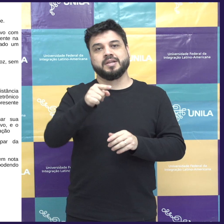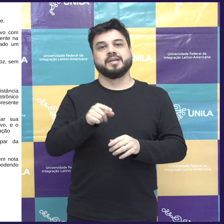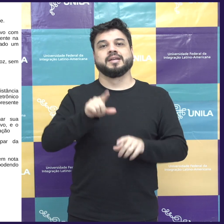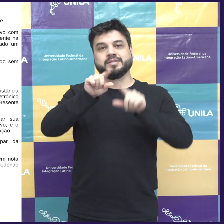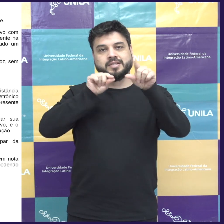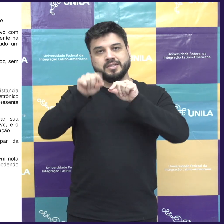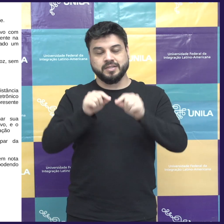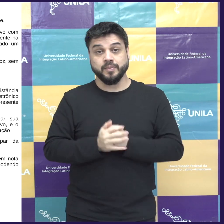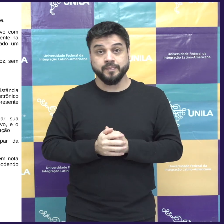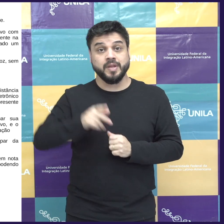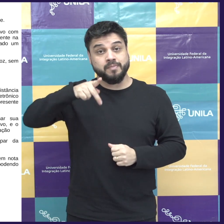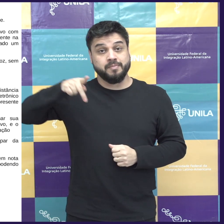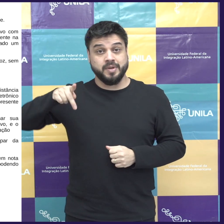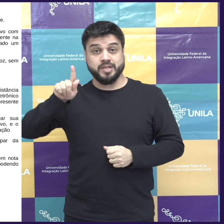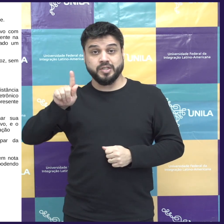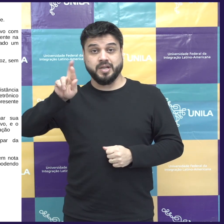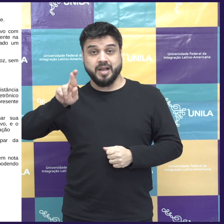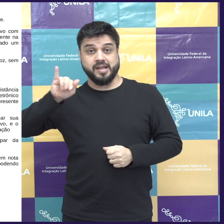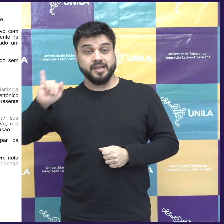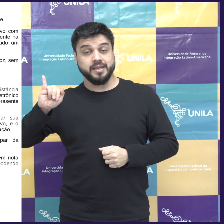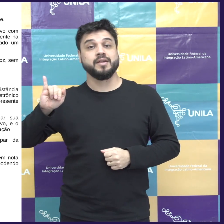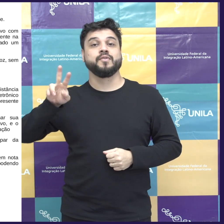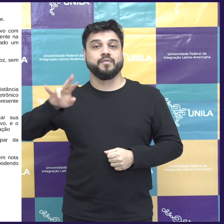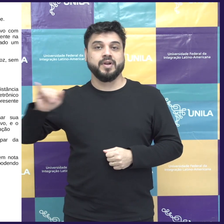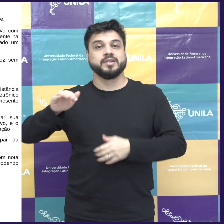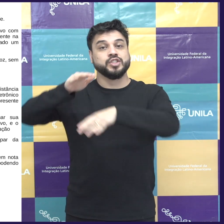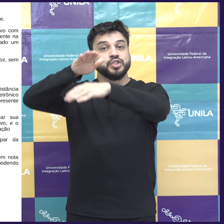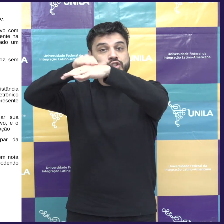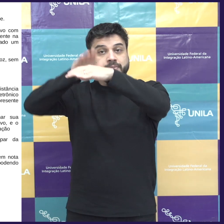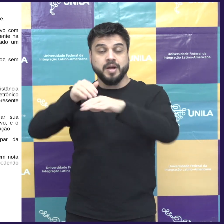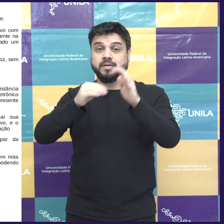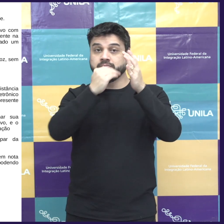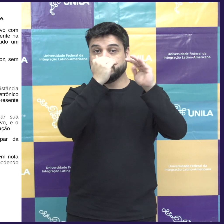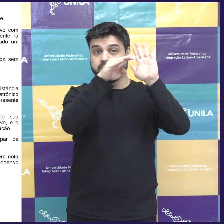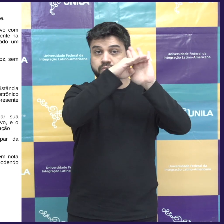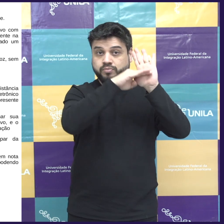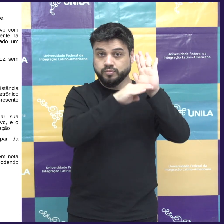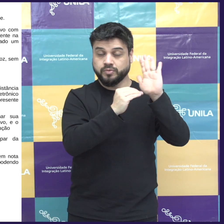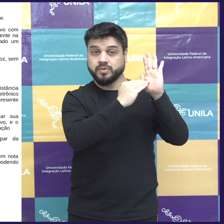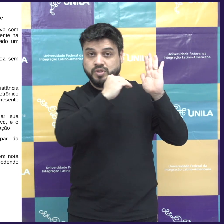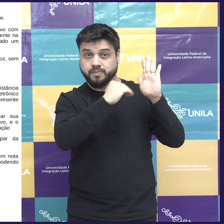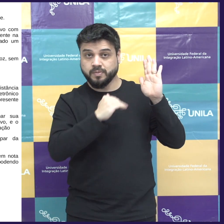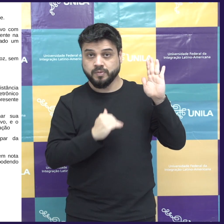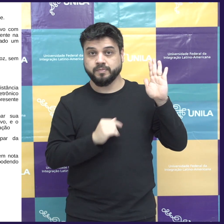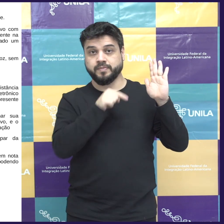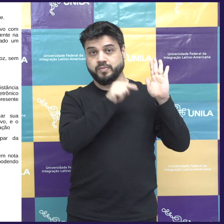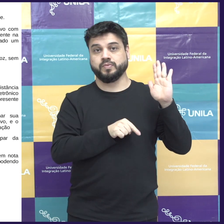E o PPGRI convocará os candidatos da lista de espera em ordem de